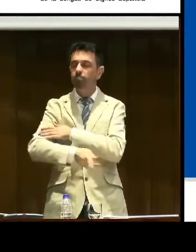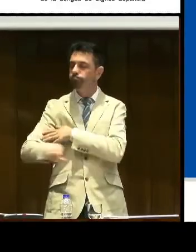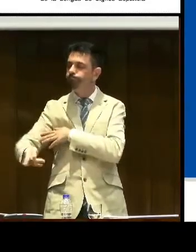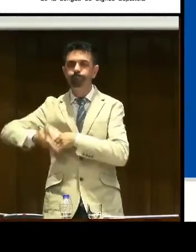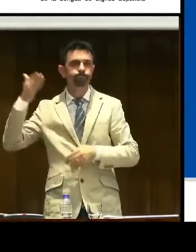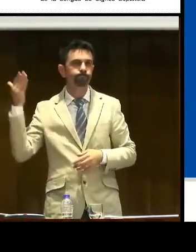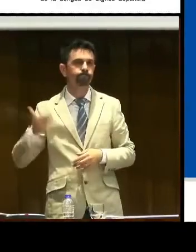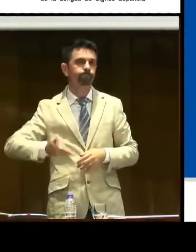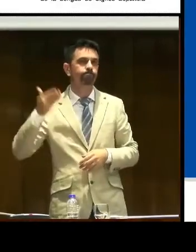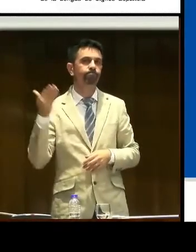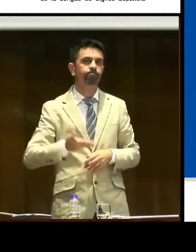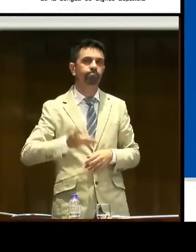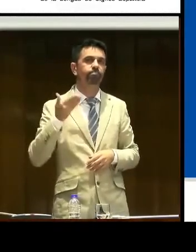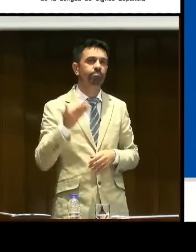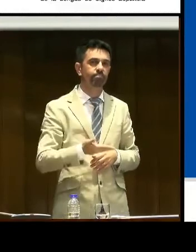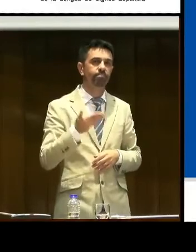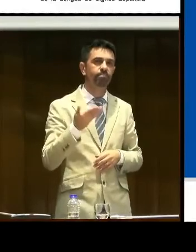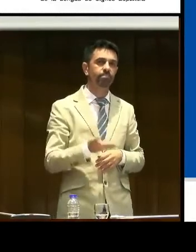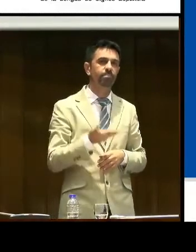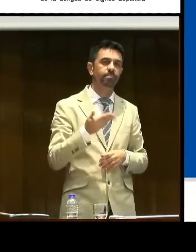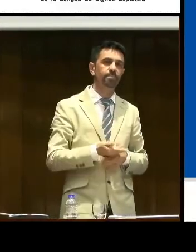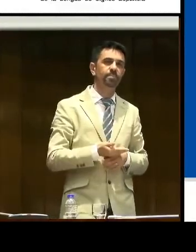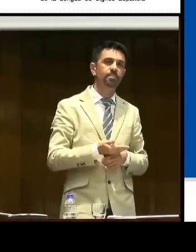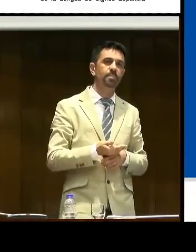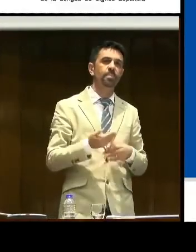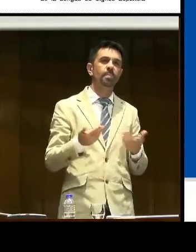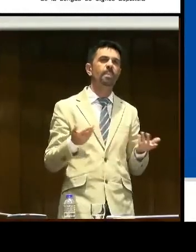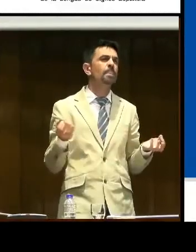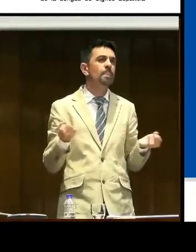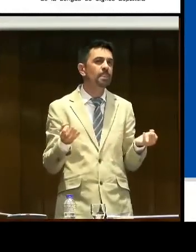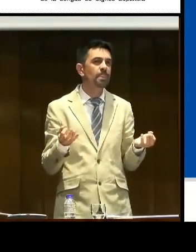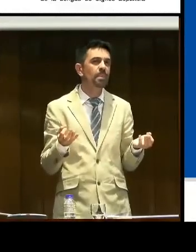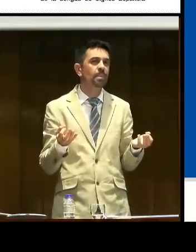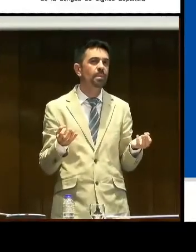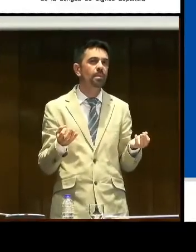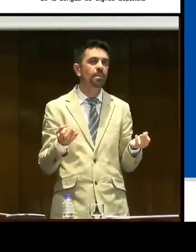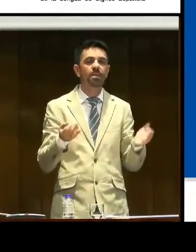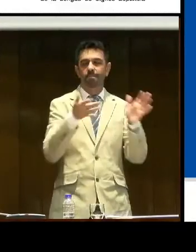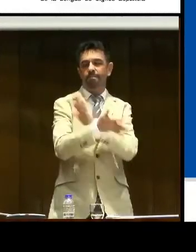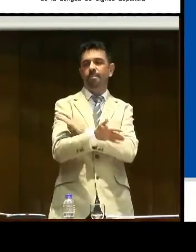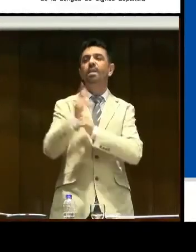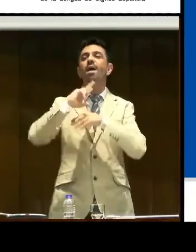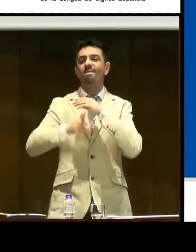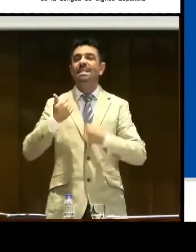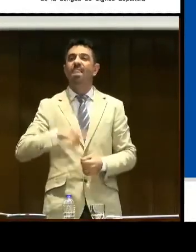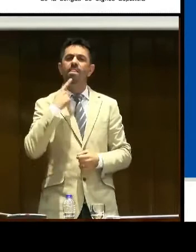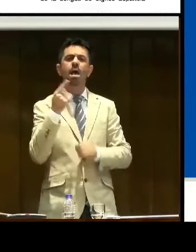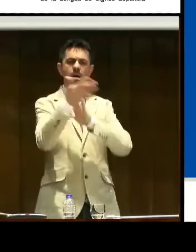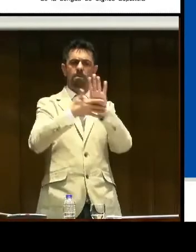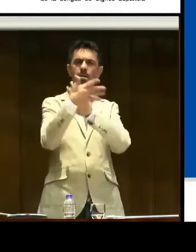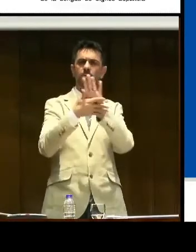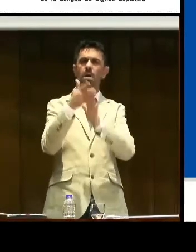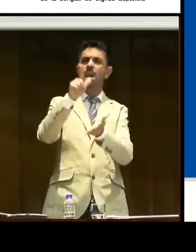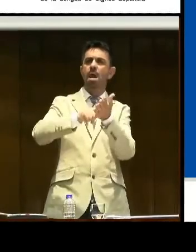de Hervás. Me refiero al descubrimiento de la plenitud lingüística de las lenguas de signos.